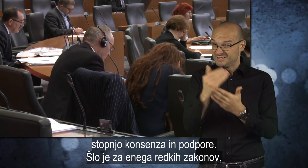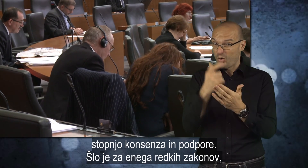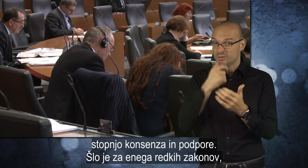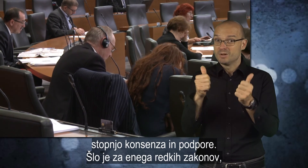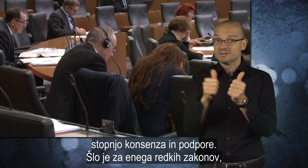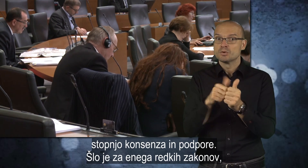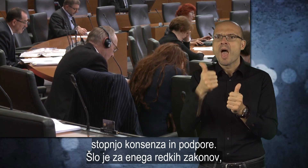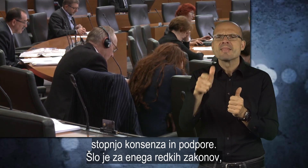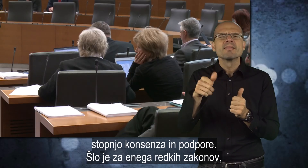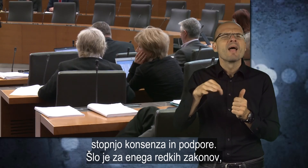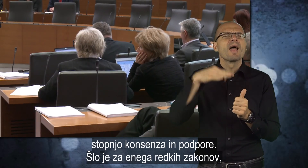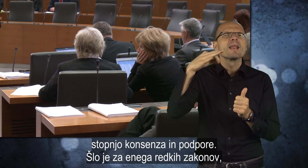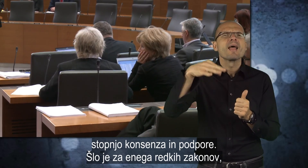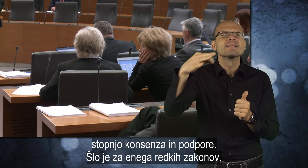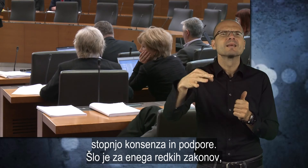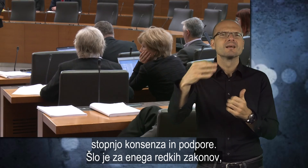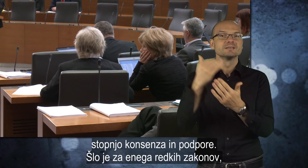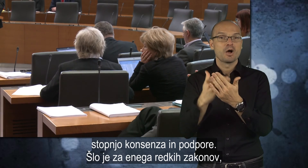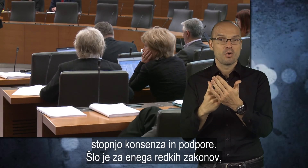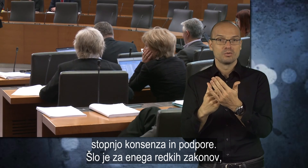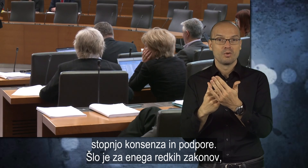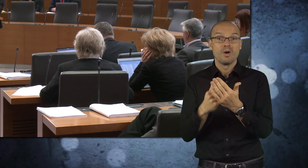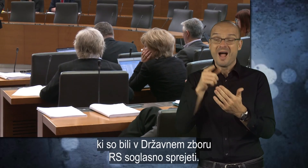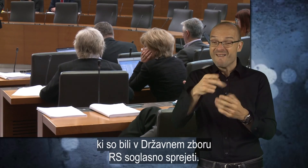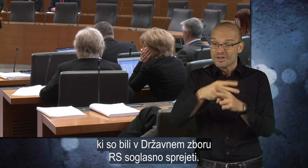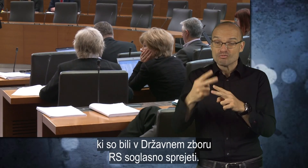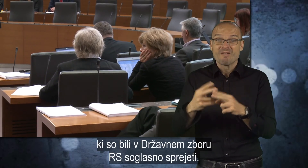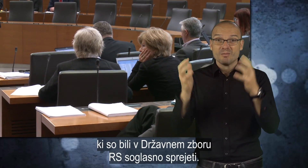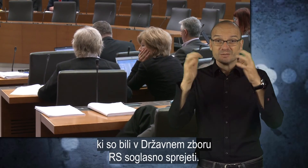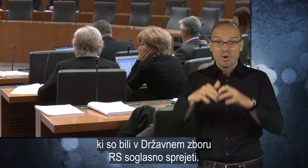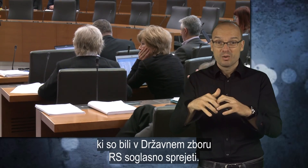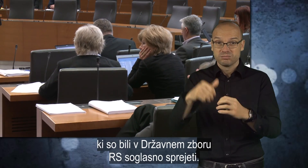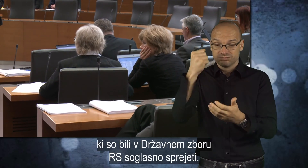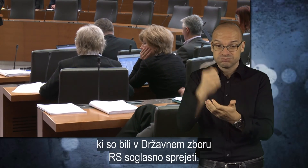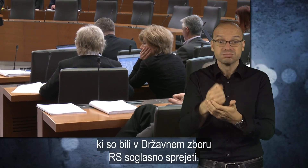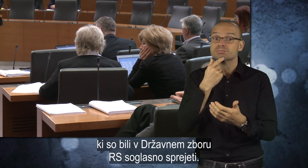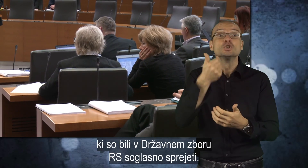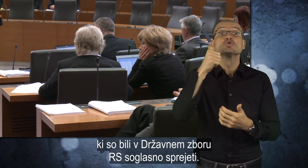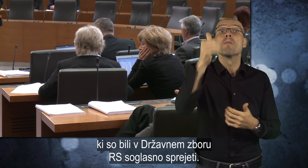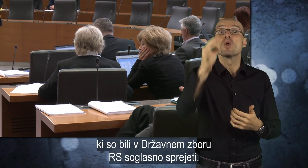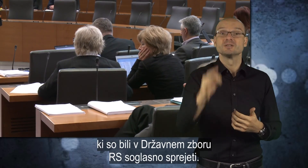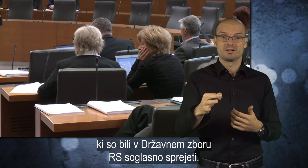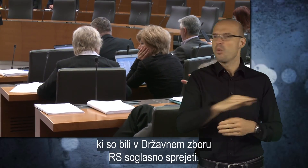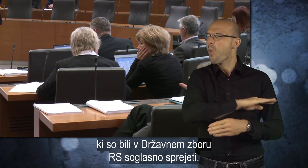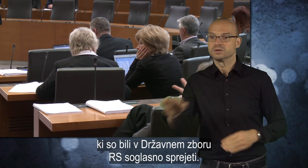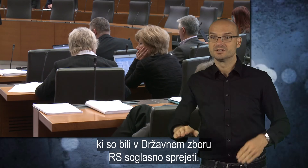Šlo je za enega redkih zakonov, ki so bili v Državnem zboru Republike Slovenije soglasno sprejeti.